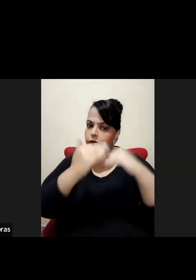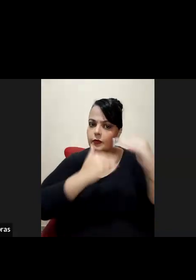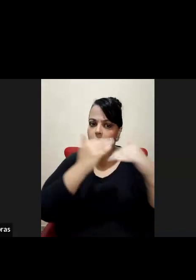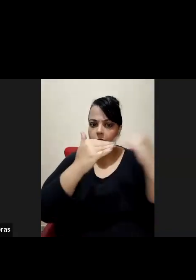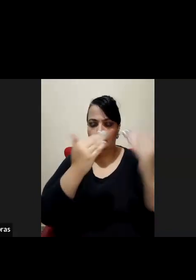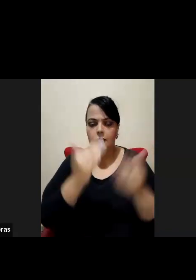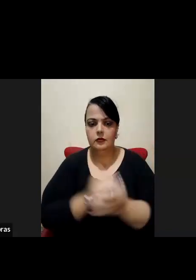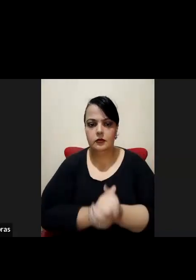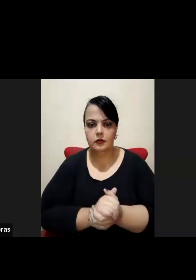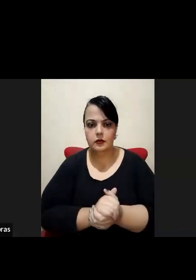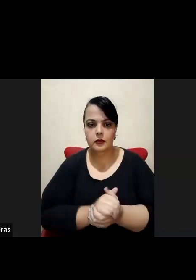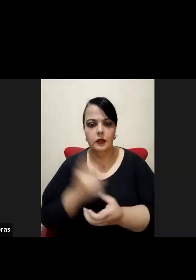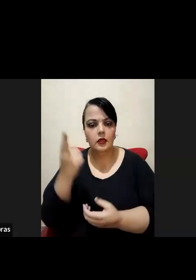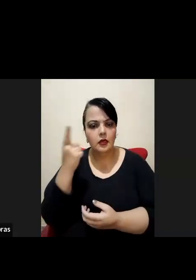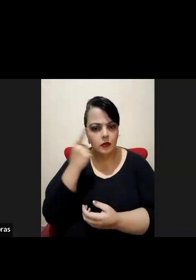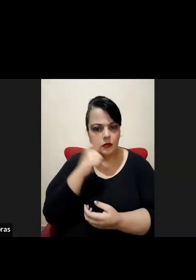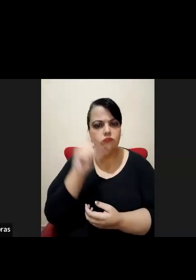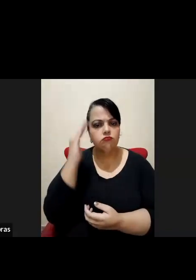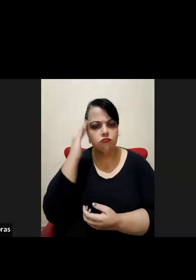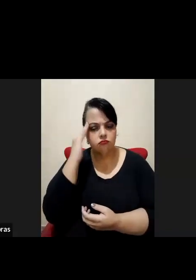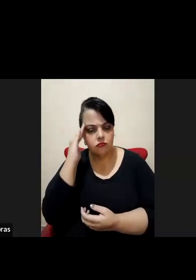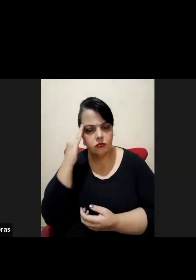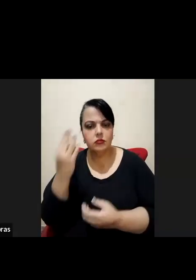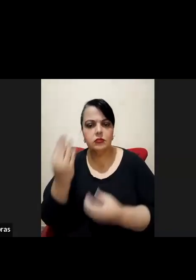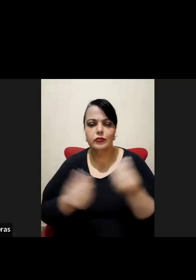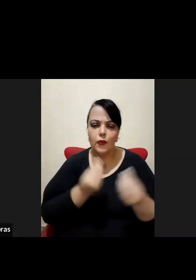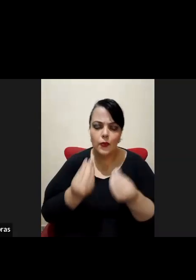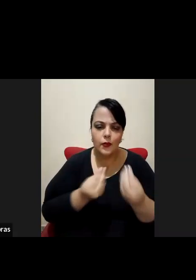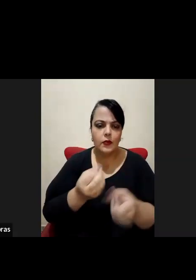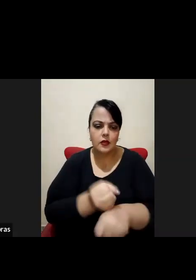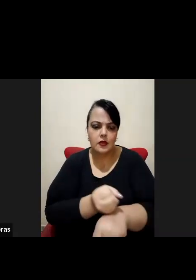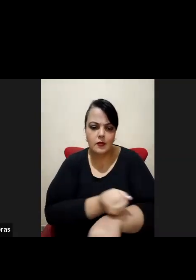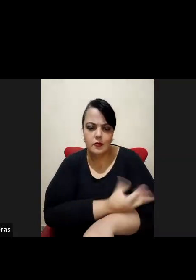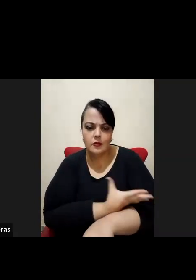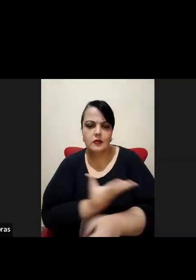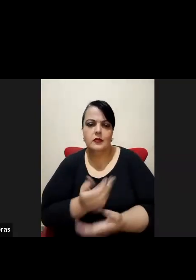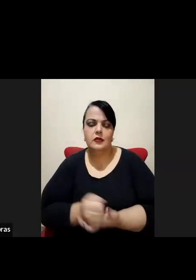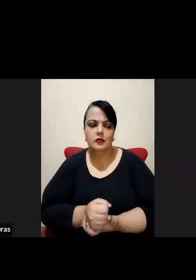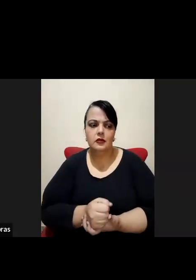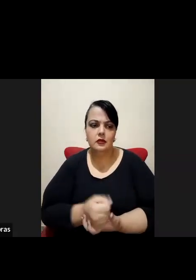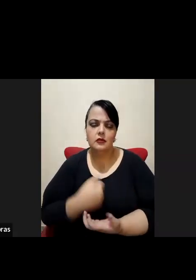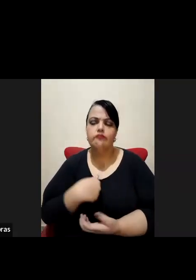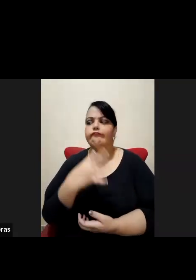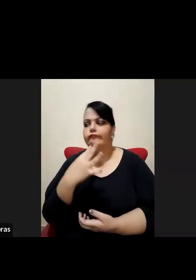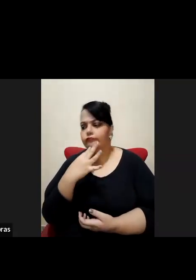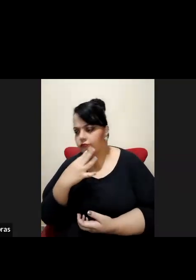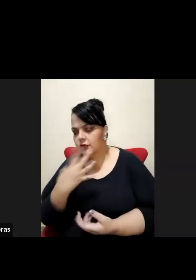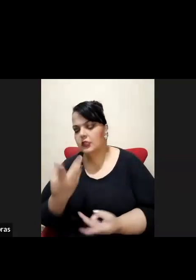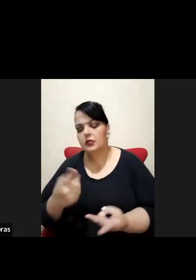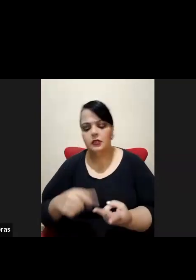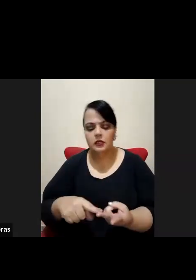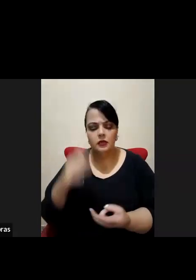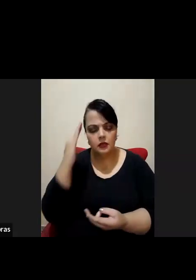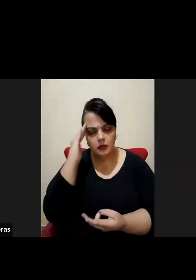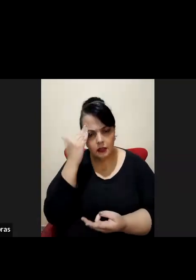lidar com isso, né? Muito mais do que invalidar as emoções, é dizer, eu reconheço e eu entendo que você possa